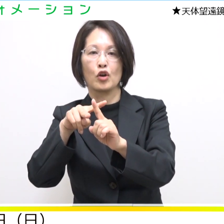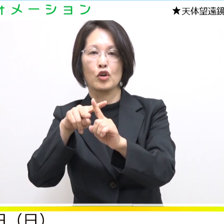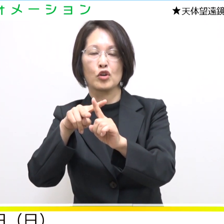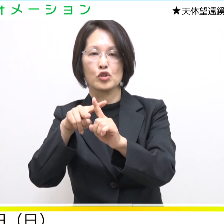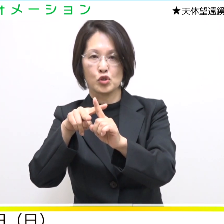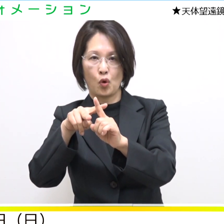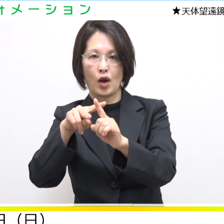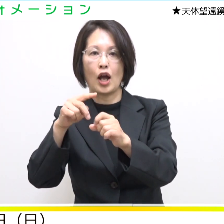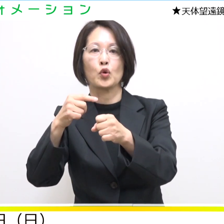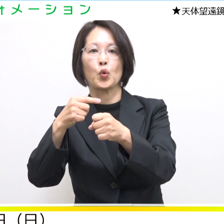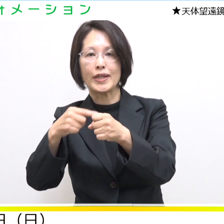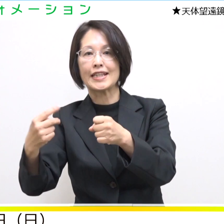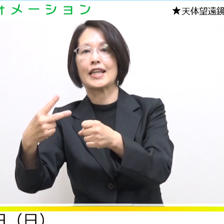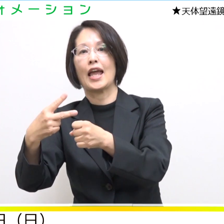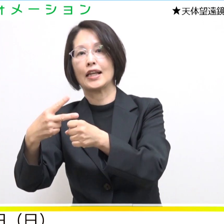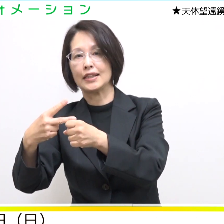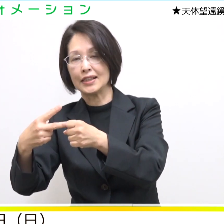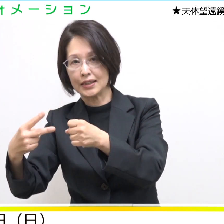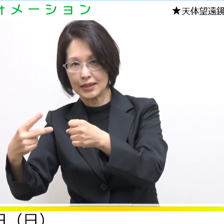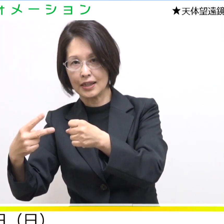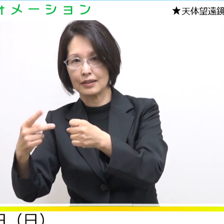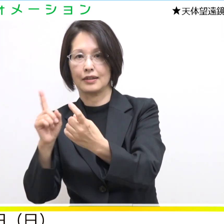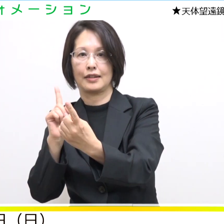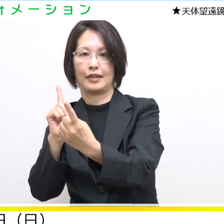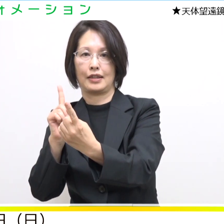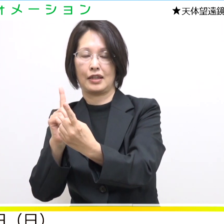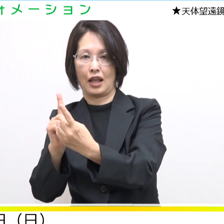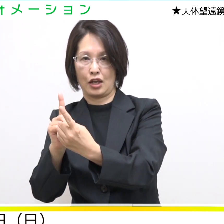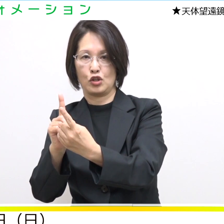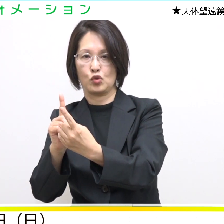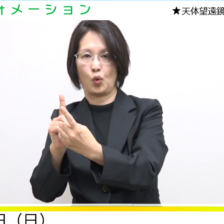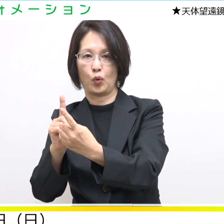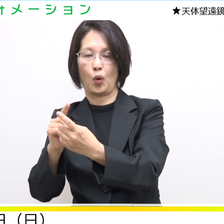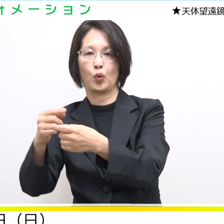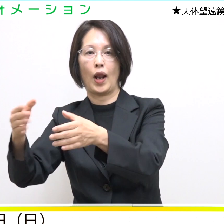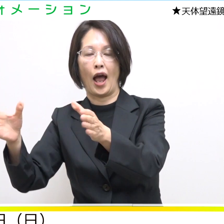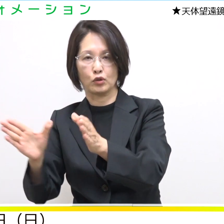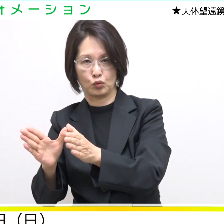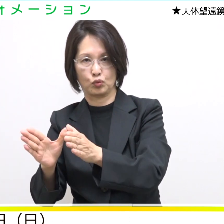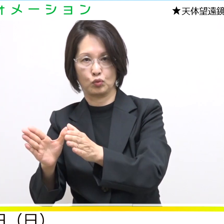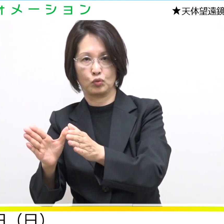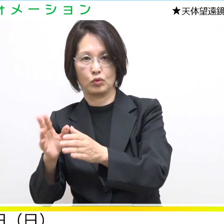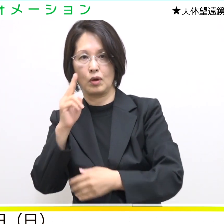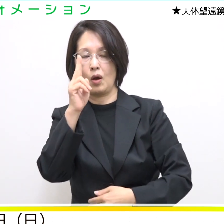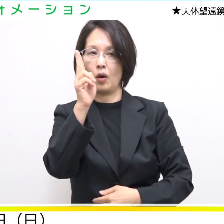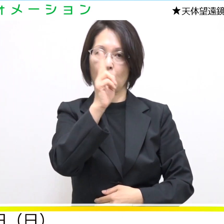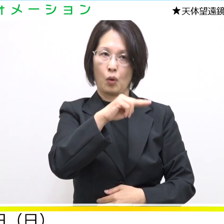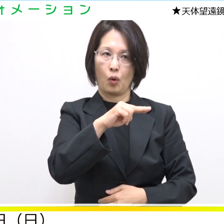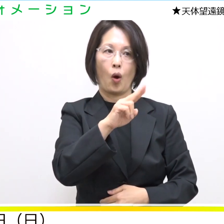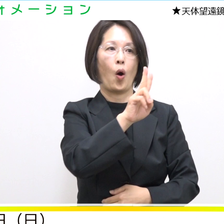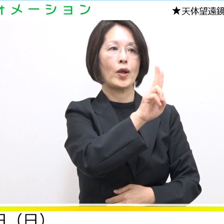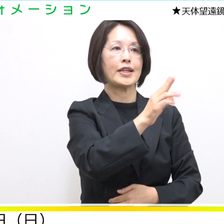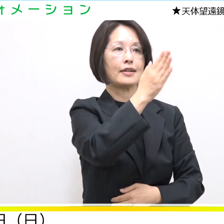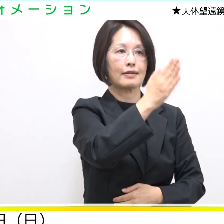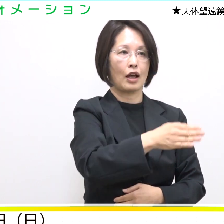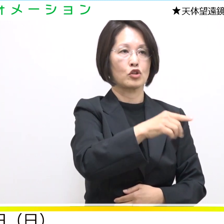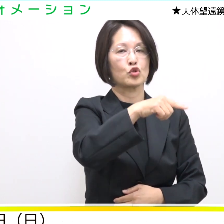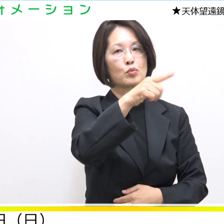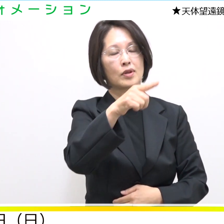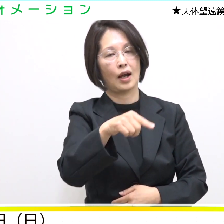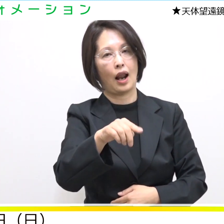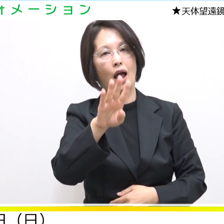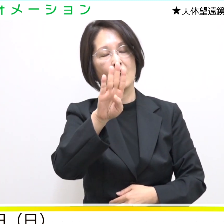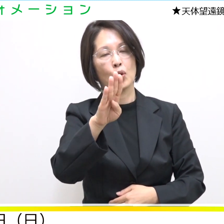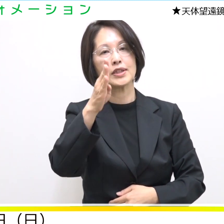小学1年から2年生対象のクラス午後2時30